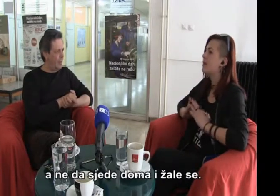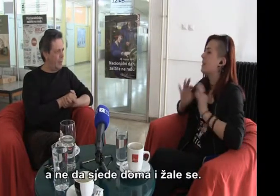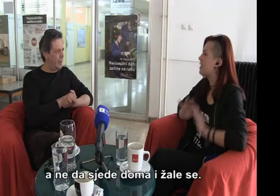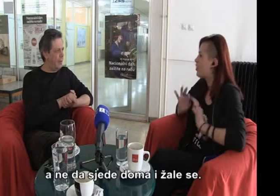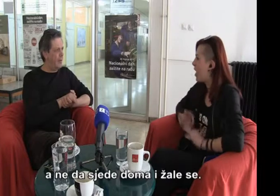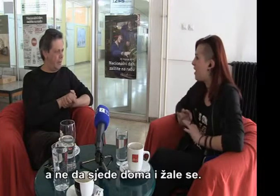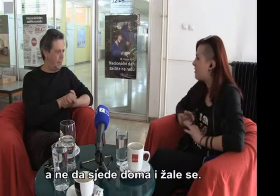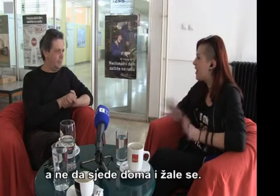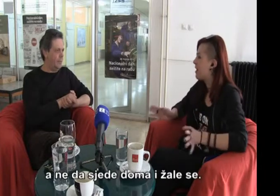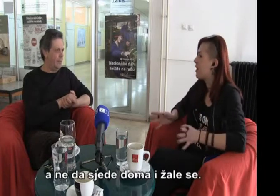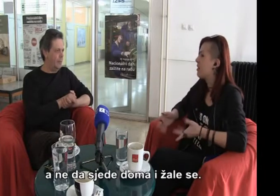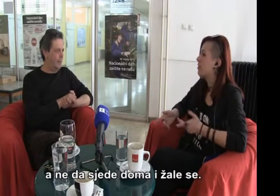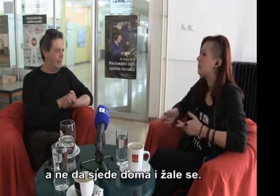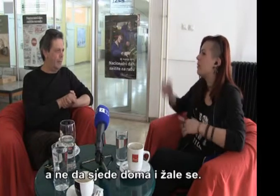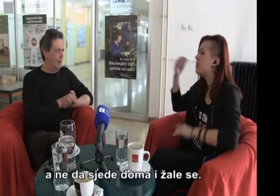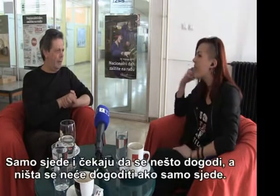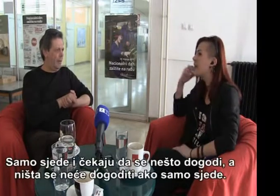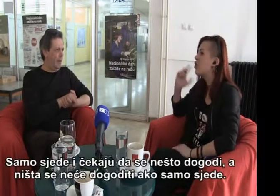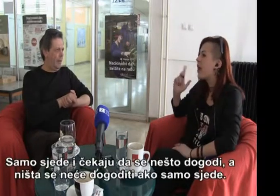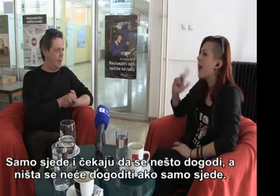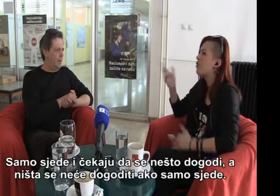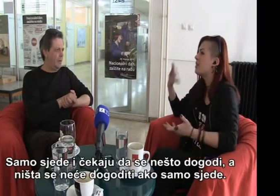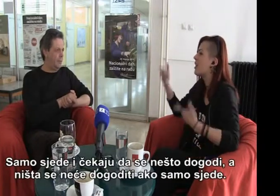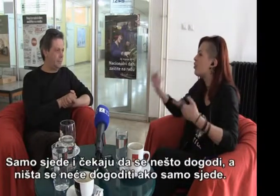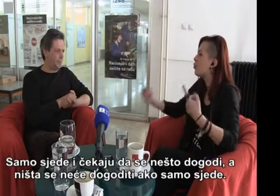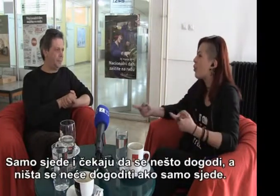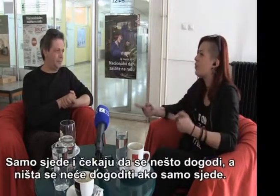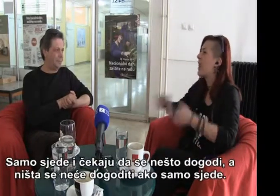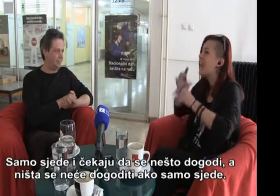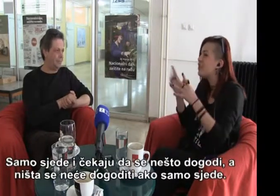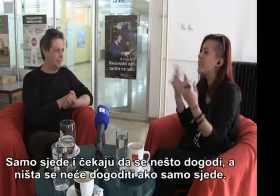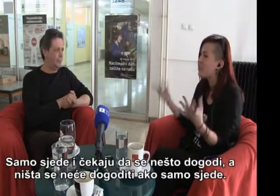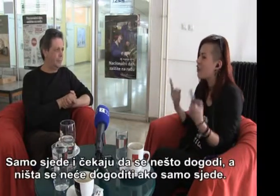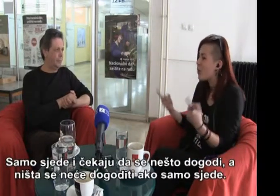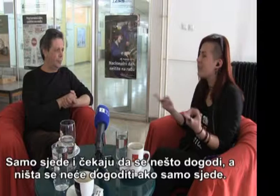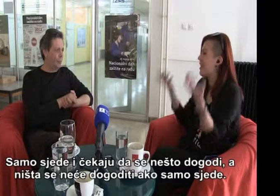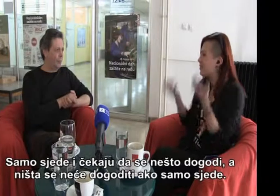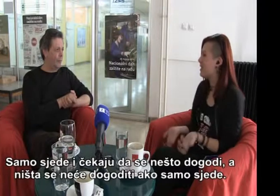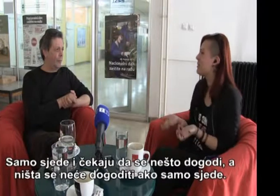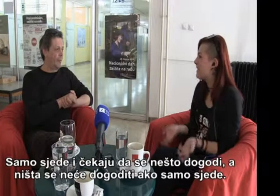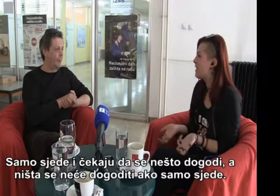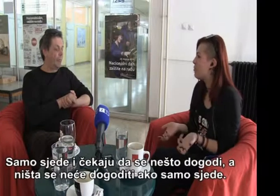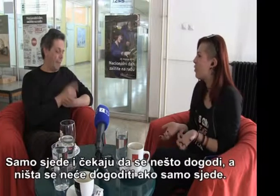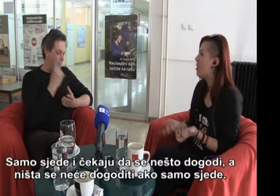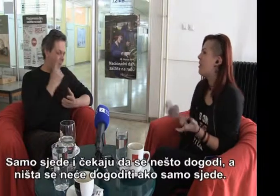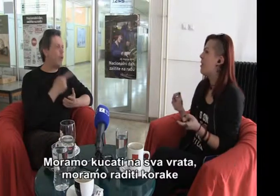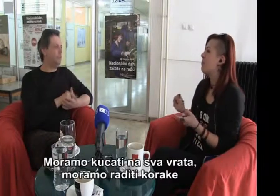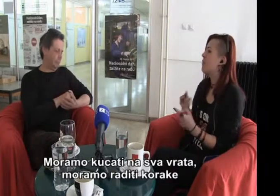i da se žale svi. Tamo tjede i čekaju da se neće dogoditi, a neće se ništa dogoditi ako tamo tjedemo. Naravno.